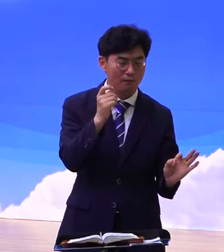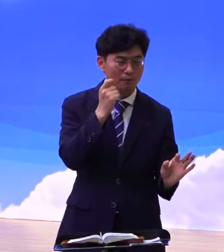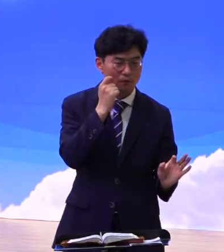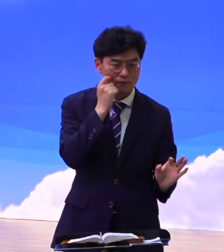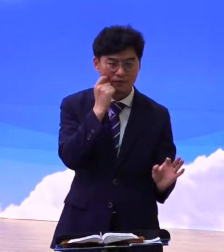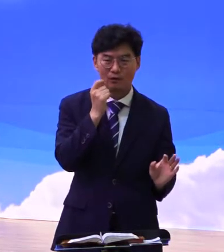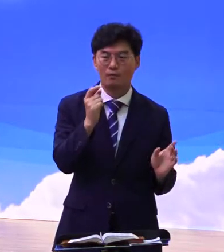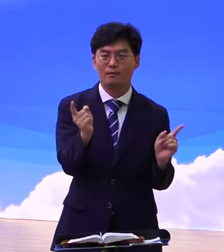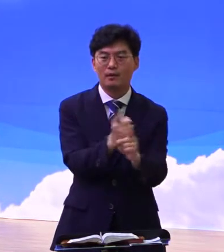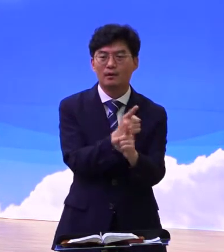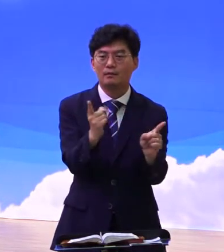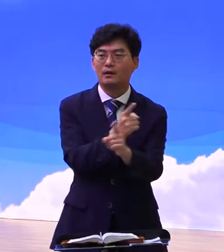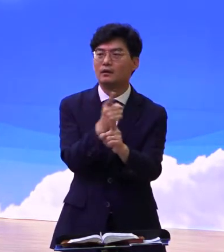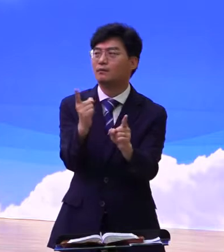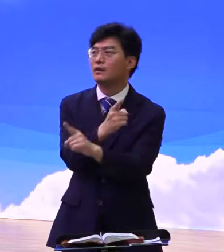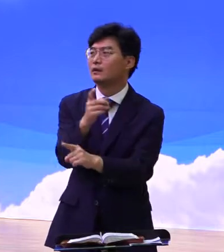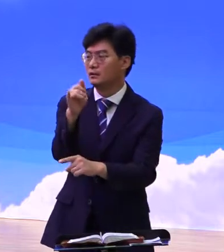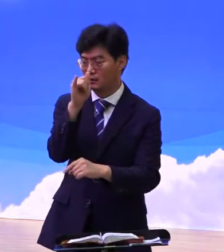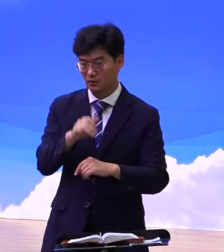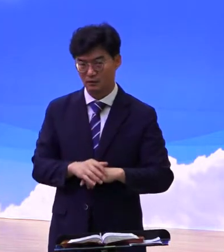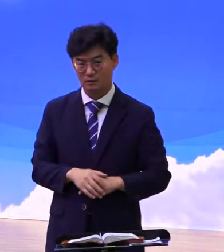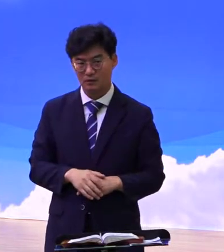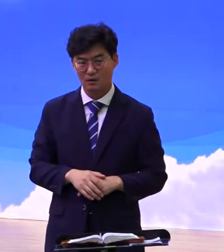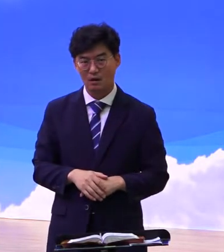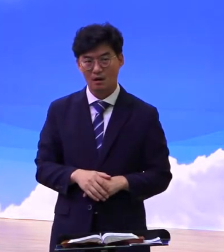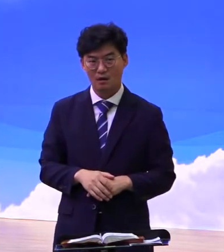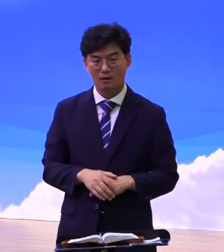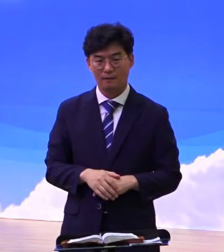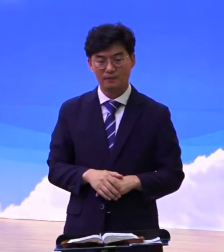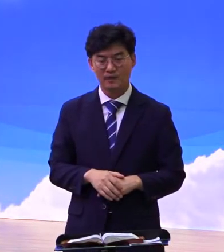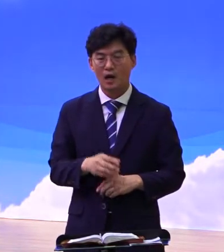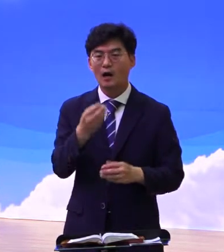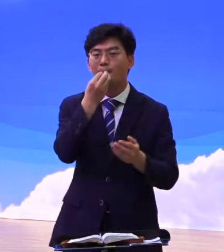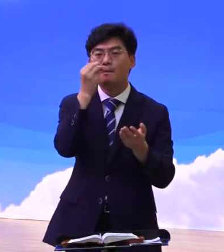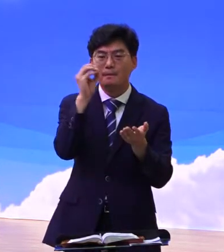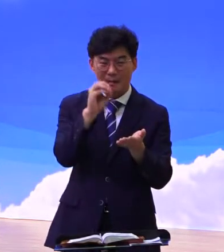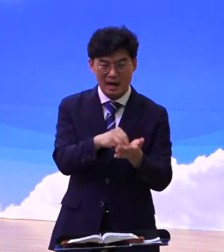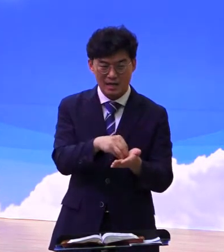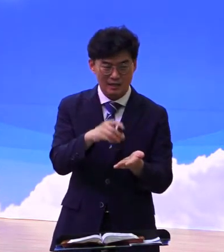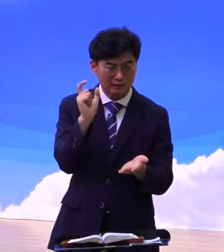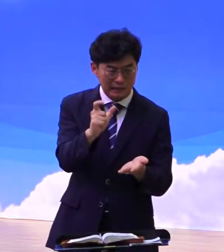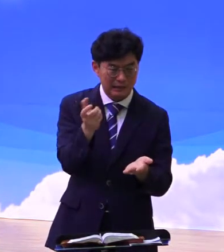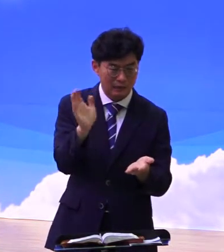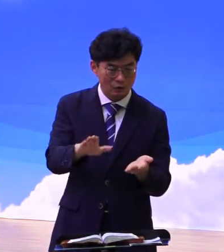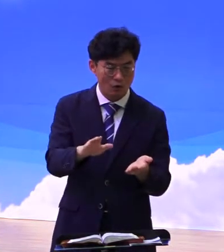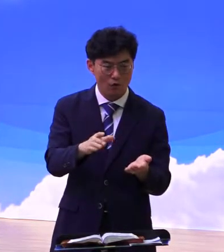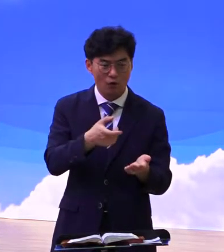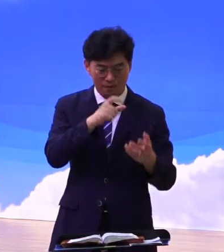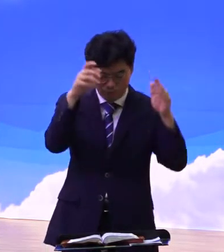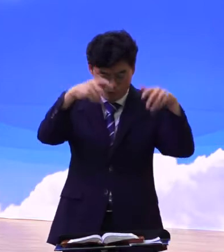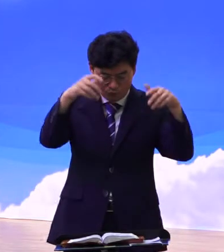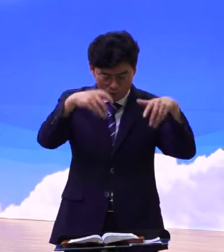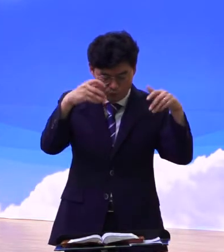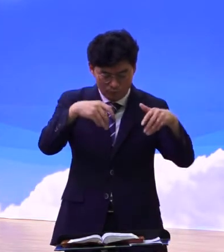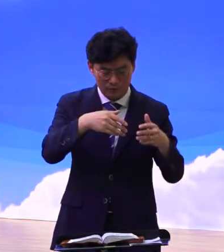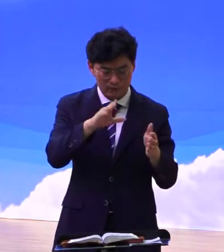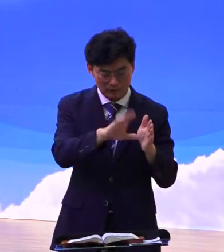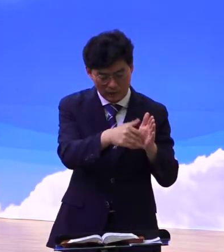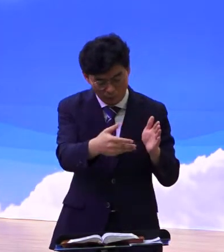보였던 바위도 풍파를 맞으면서 깎이고 자리를 옮긴다, 이런 말을 했습니다.